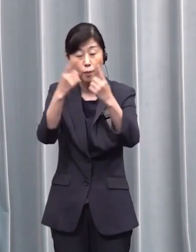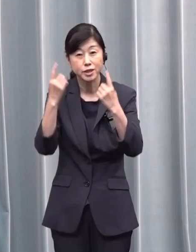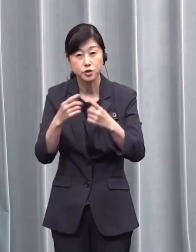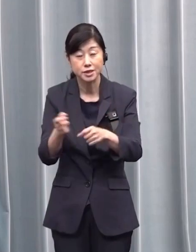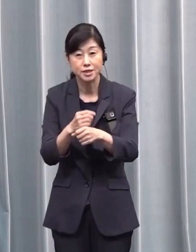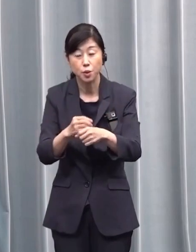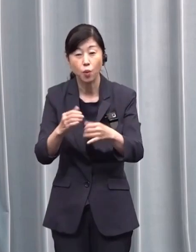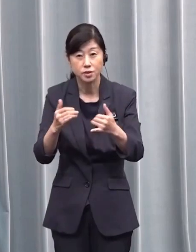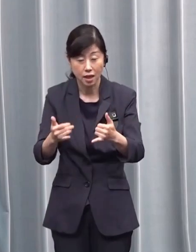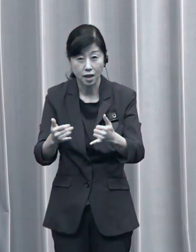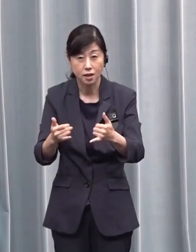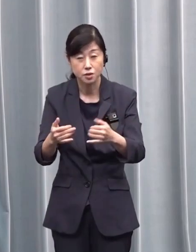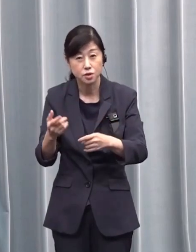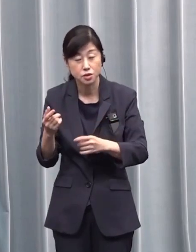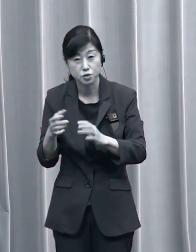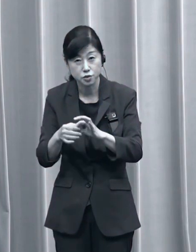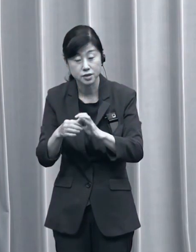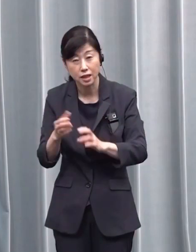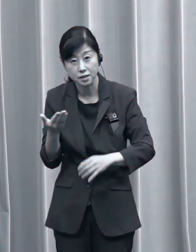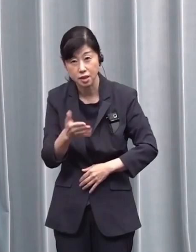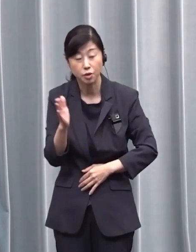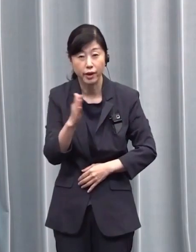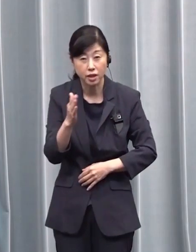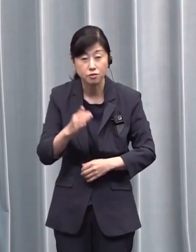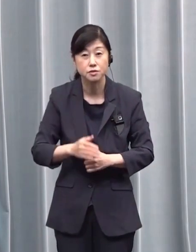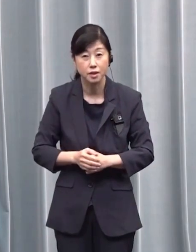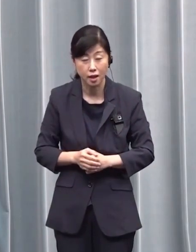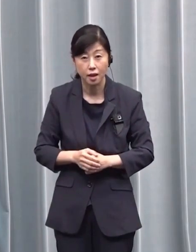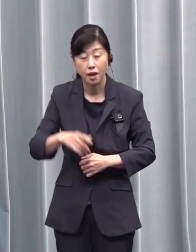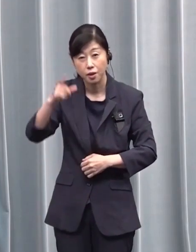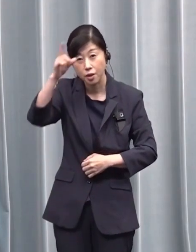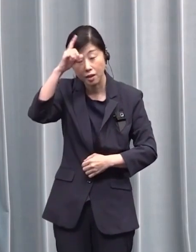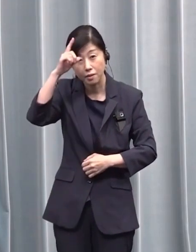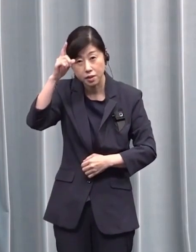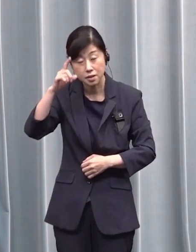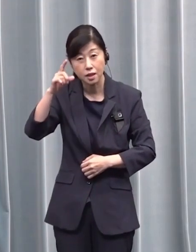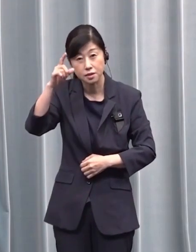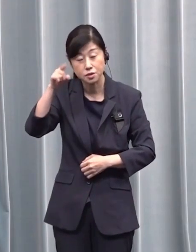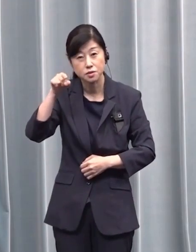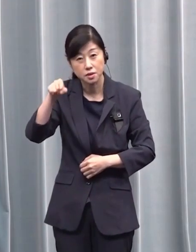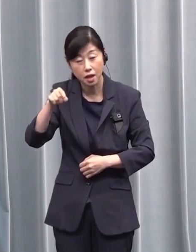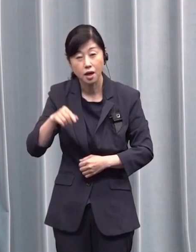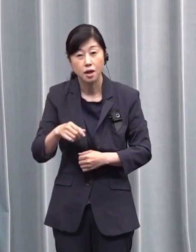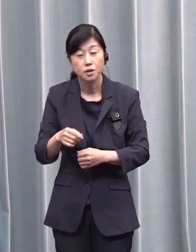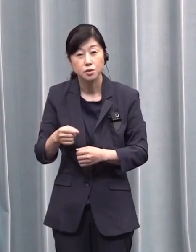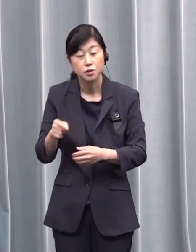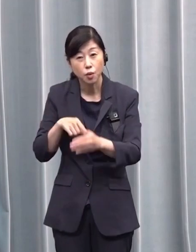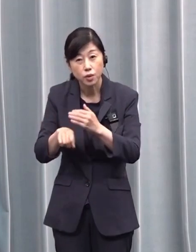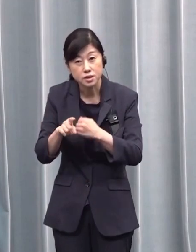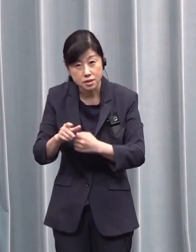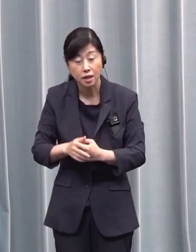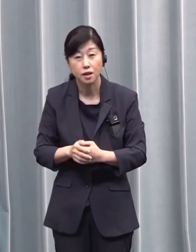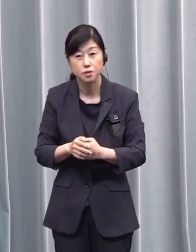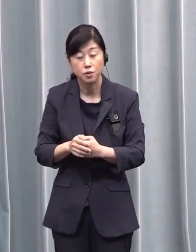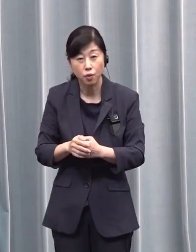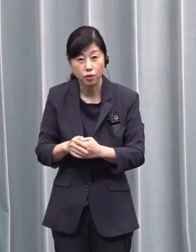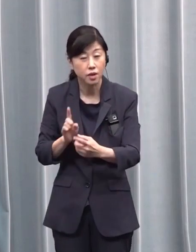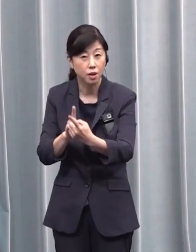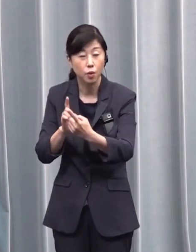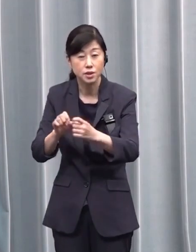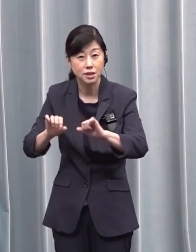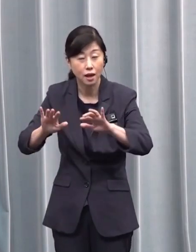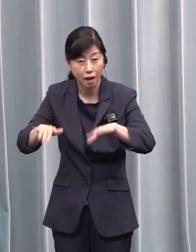のことを聞いているのではなく、警察がなぜ被害届を出そうとしたときに断ってきたのかとかですね、そういった警察の対応を問題視し